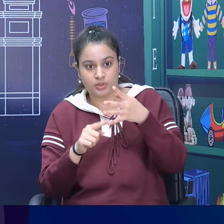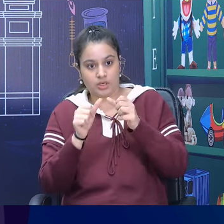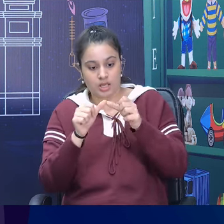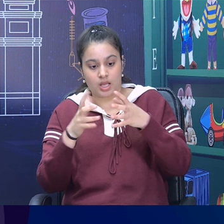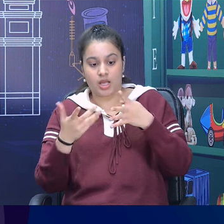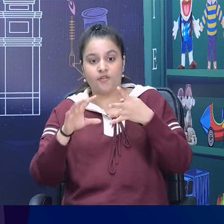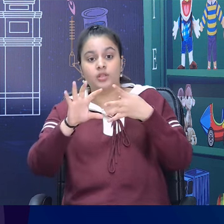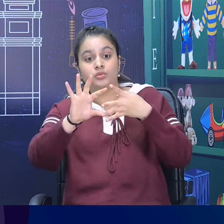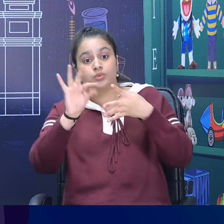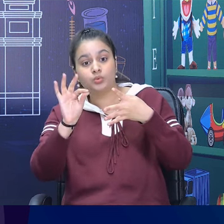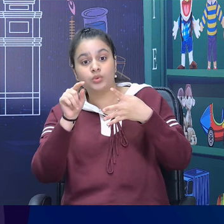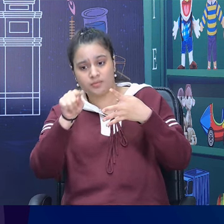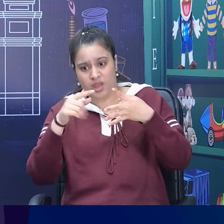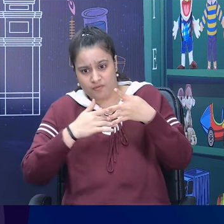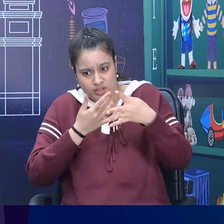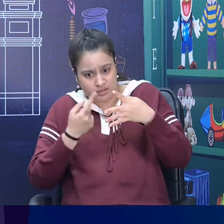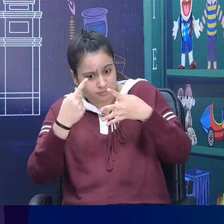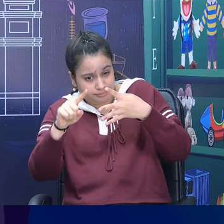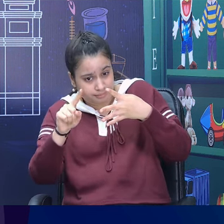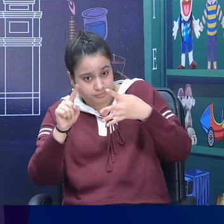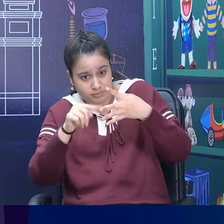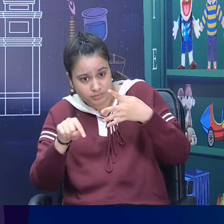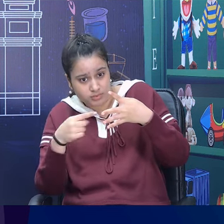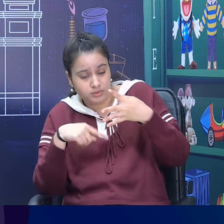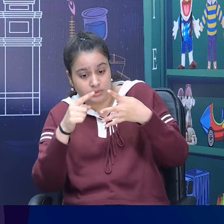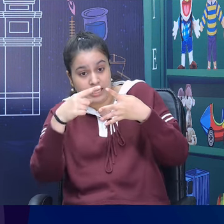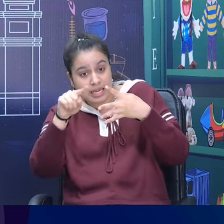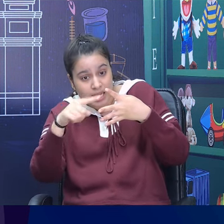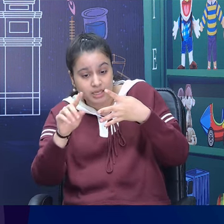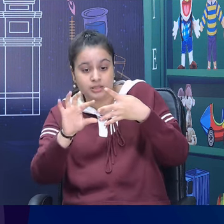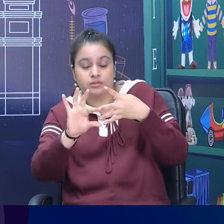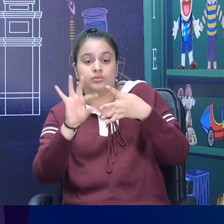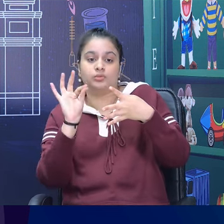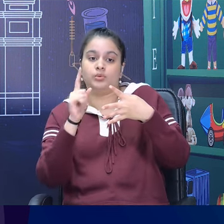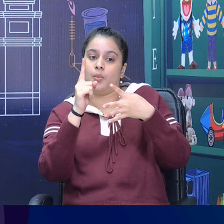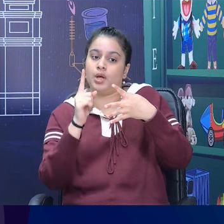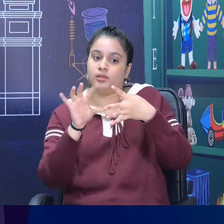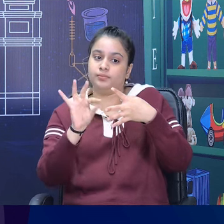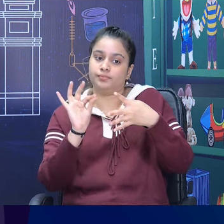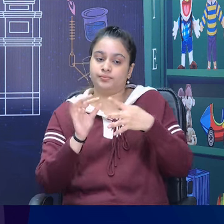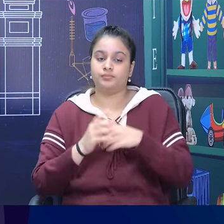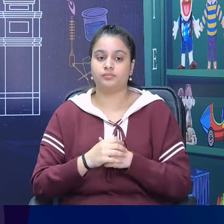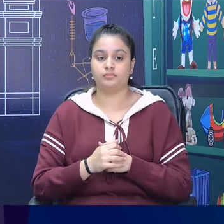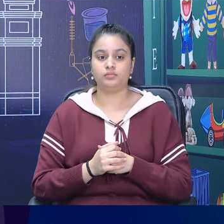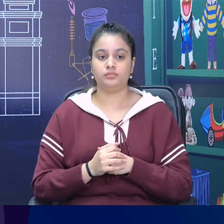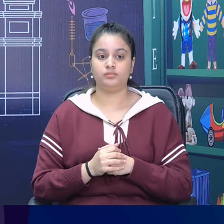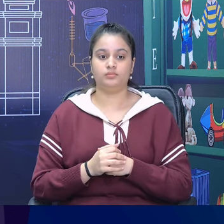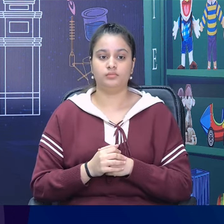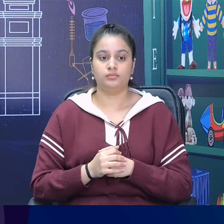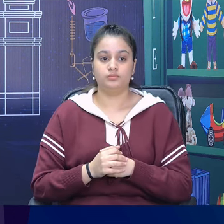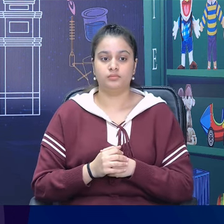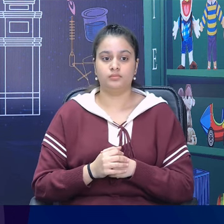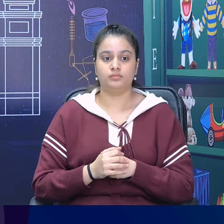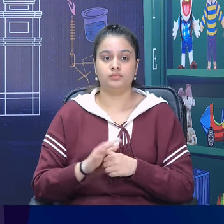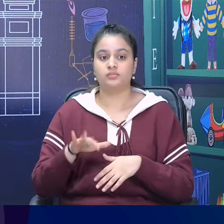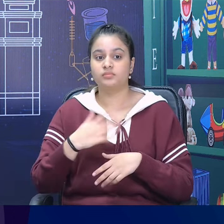रेशनल नंबर ऑप्शन सी ऑलवेज एन इरेशनल नंबर एंड डी सम टाइम रेशनल एंड सम टाइम इरेशनल मूव करते हैं